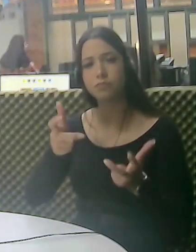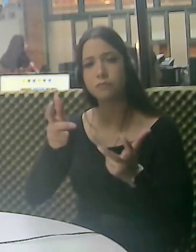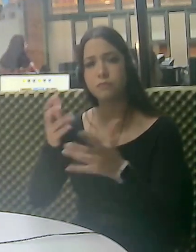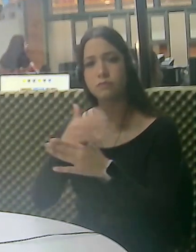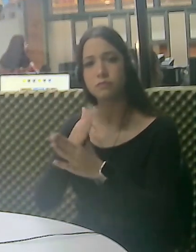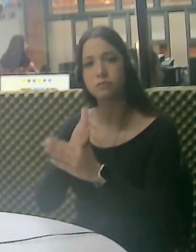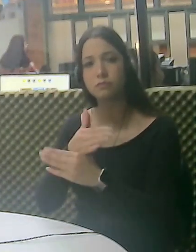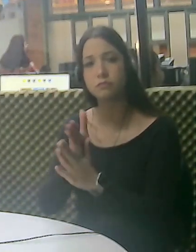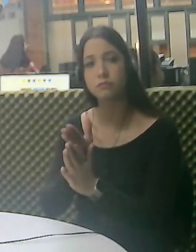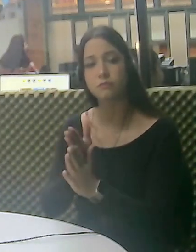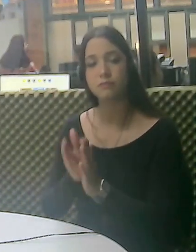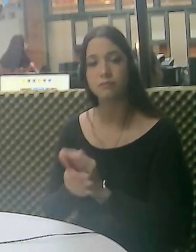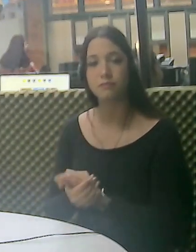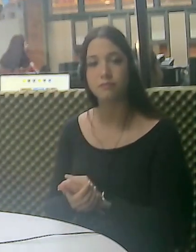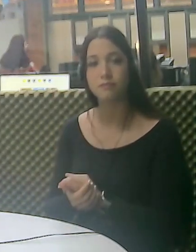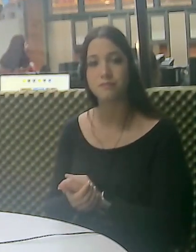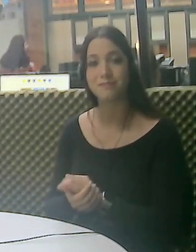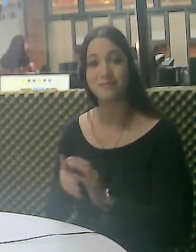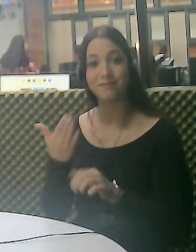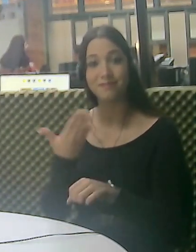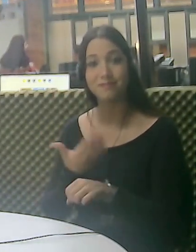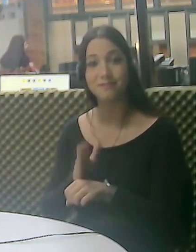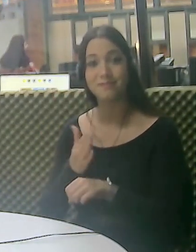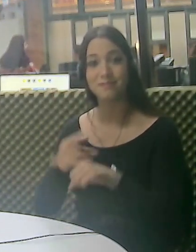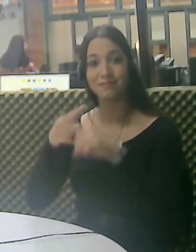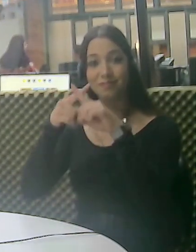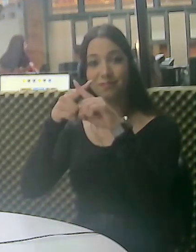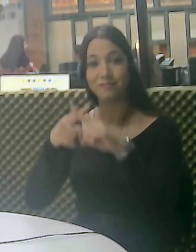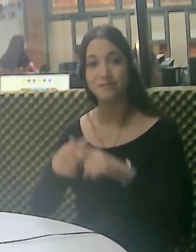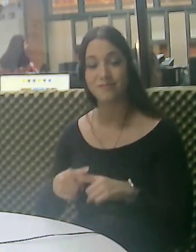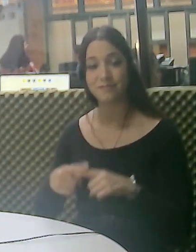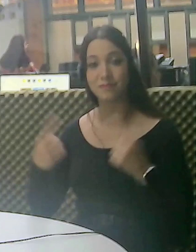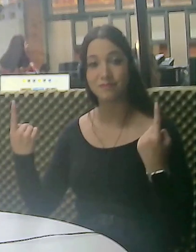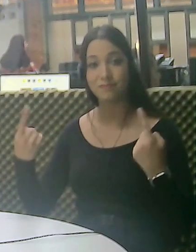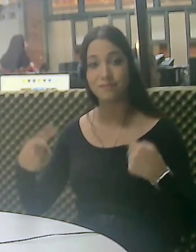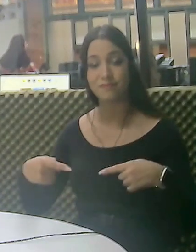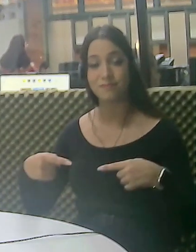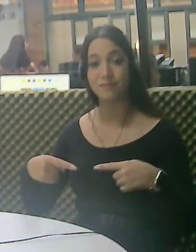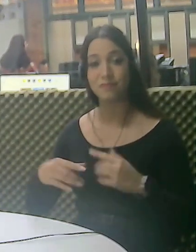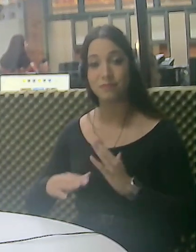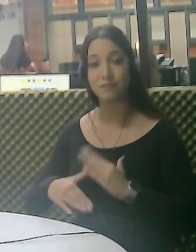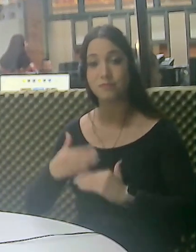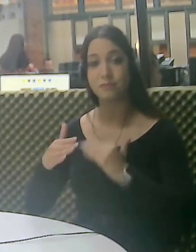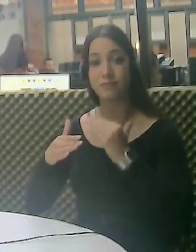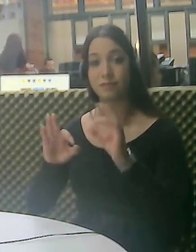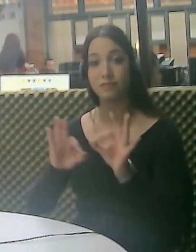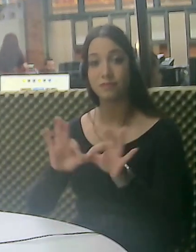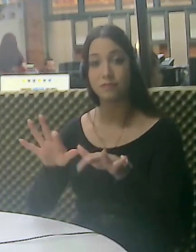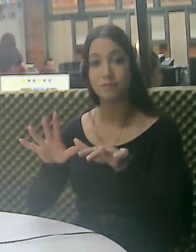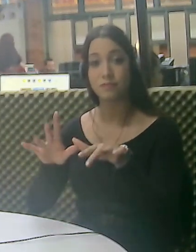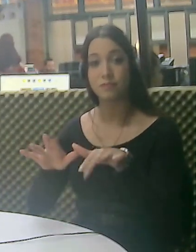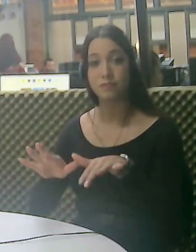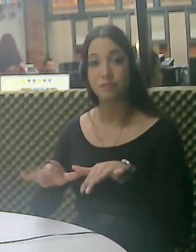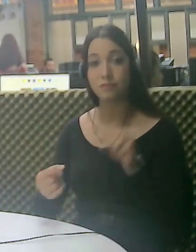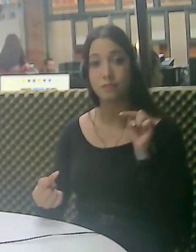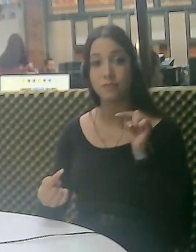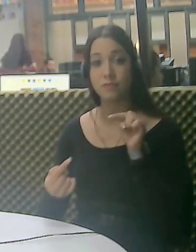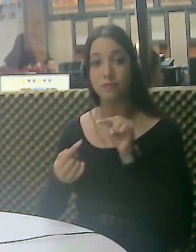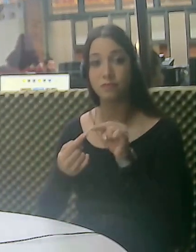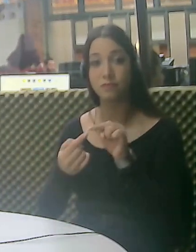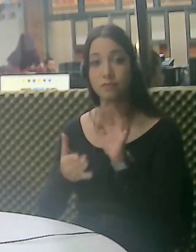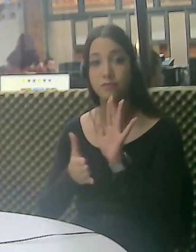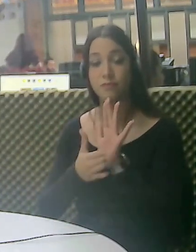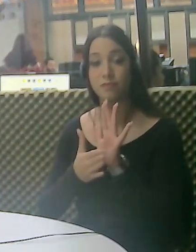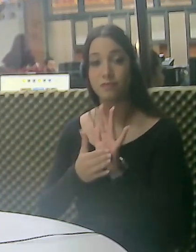ter. As atividades do mini campeonato desafiavam os participantes a desenvolverem uma programação que atingisse as missões